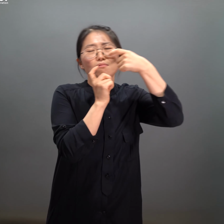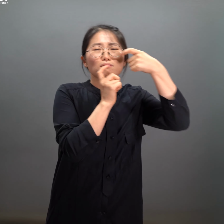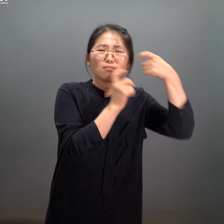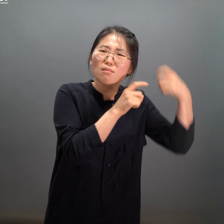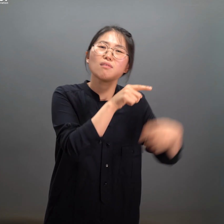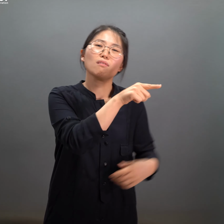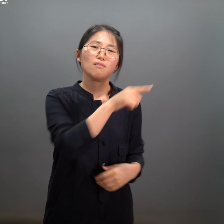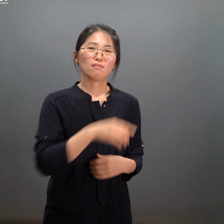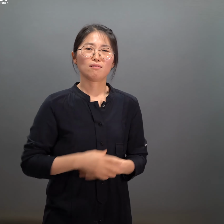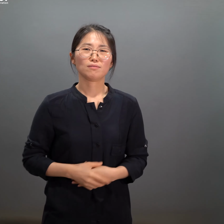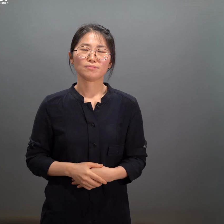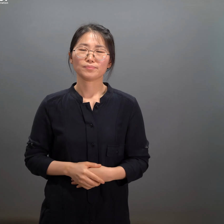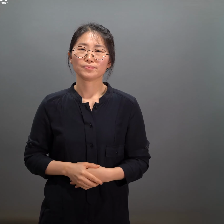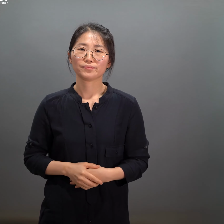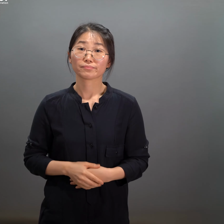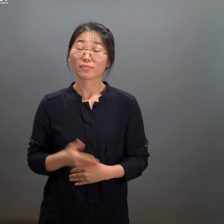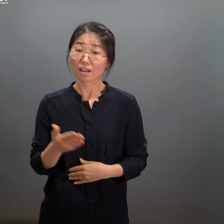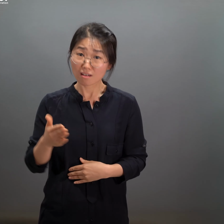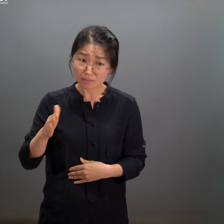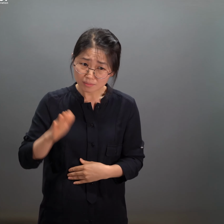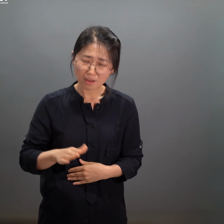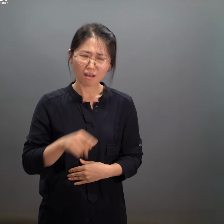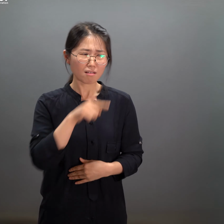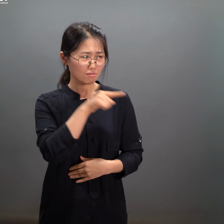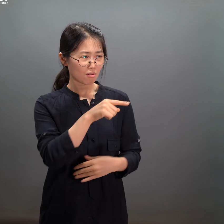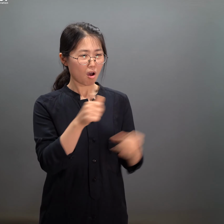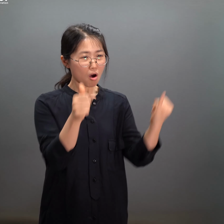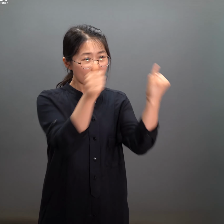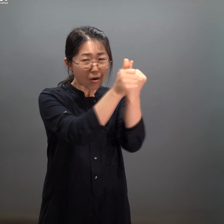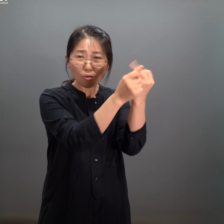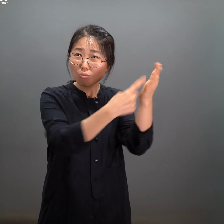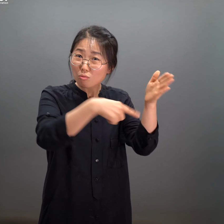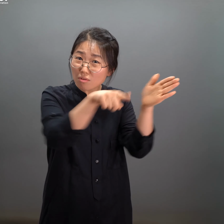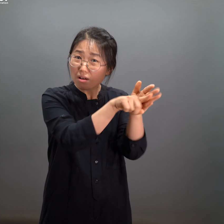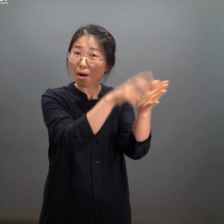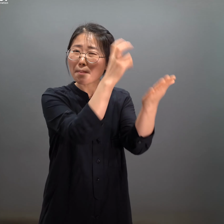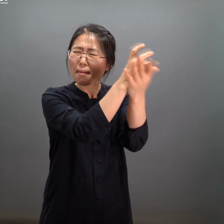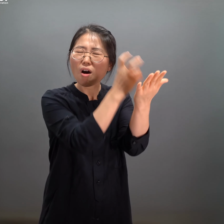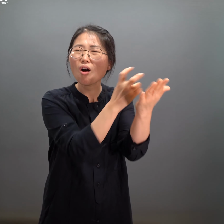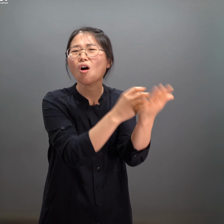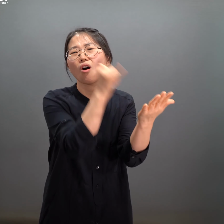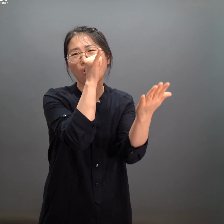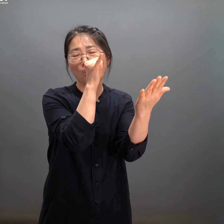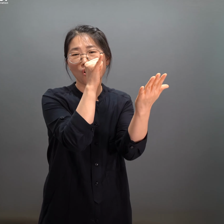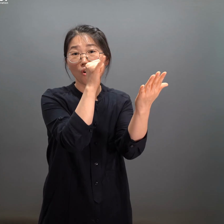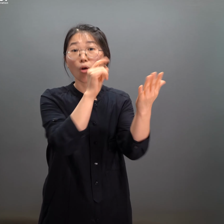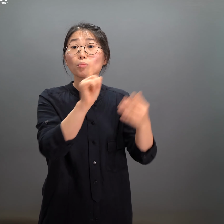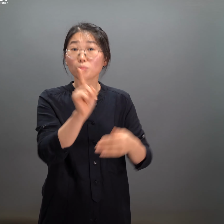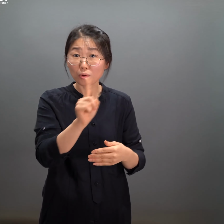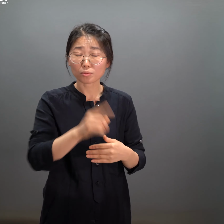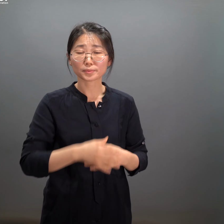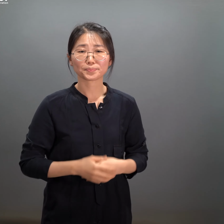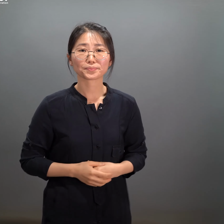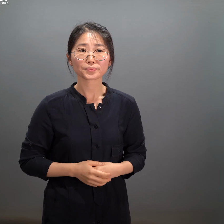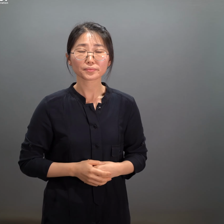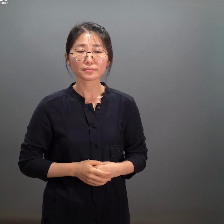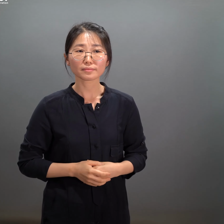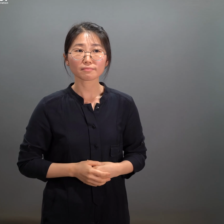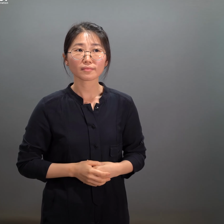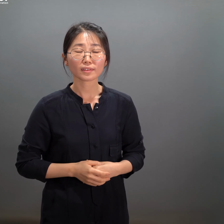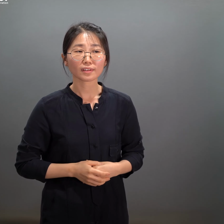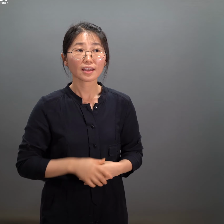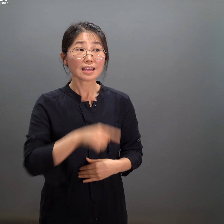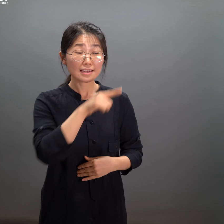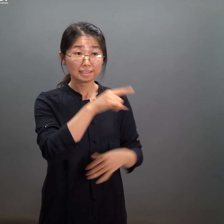유혹이었습니다. 그러나 그들과 과정을 이루기 위해서 반드시 거쳐야 할 일종의 통과 의례가 있었는데요. 이미 그